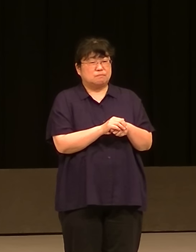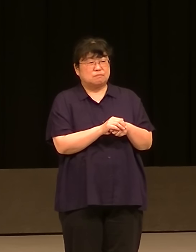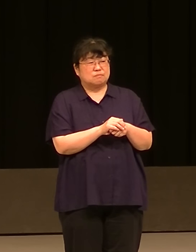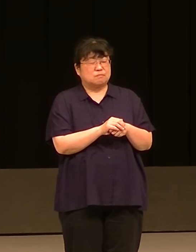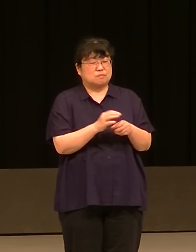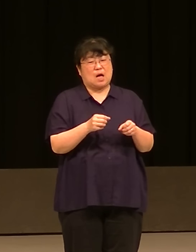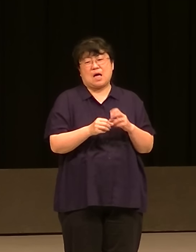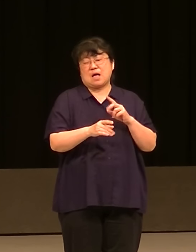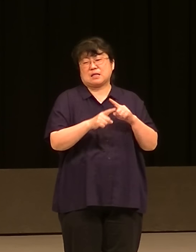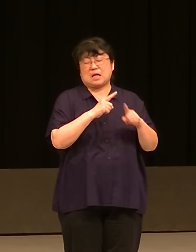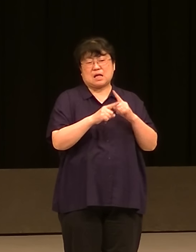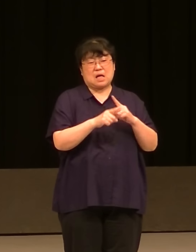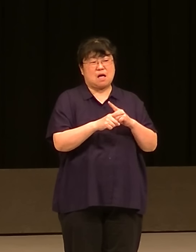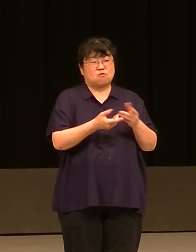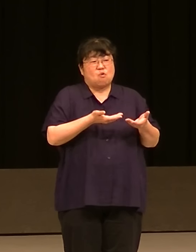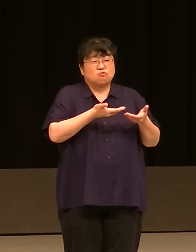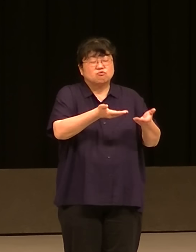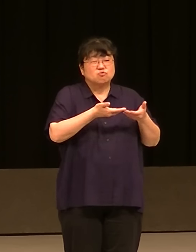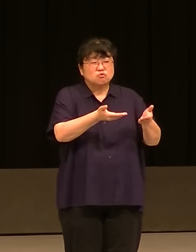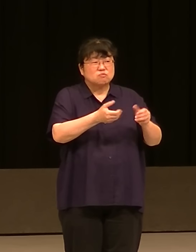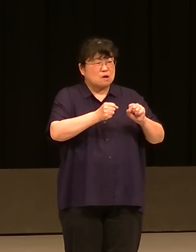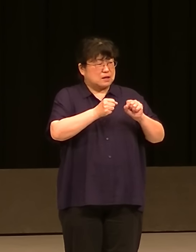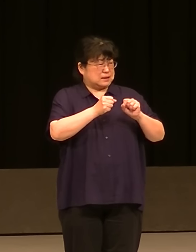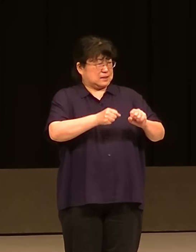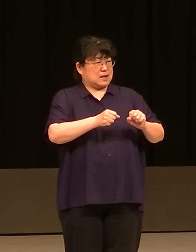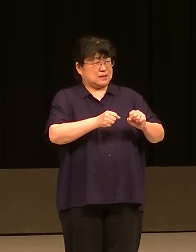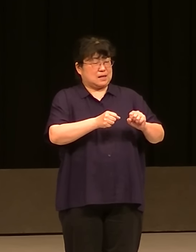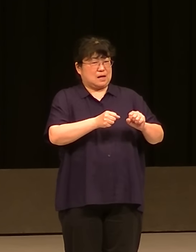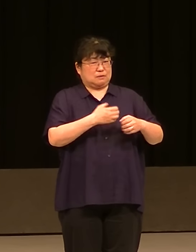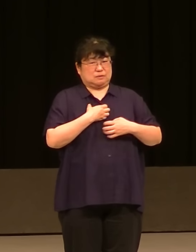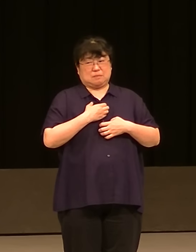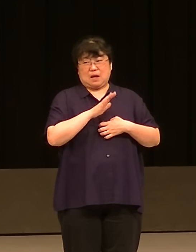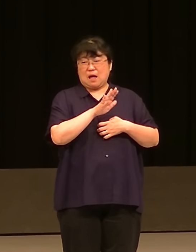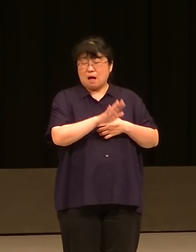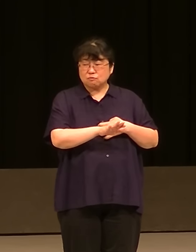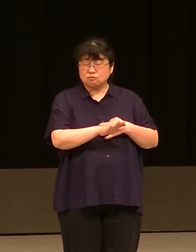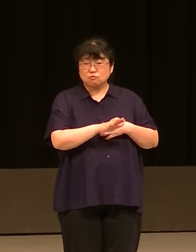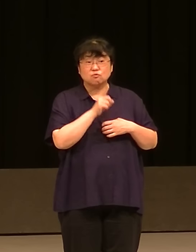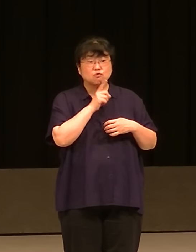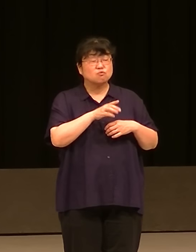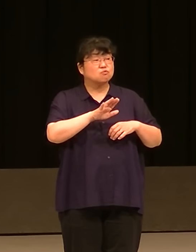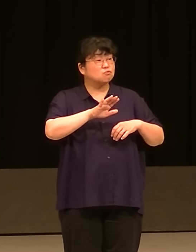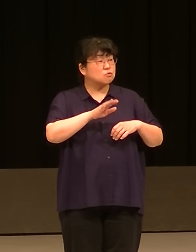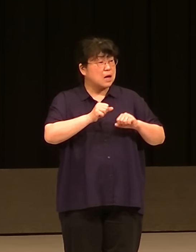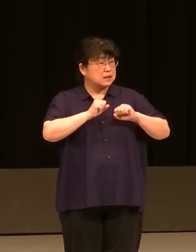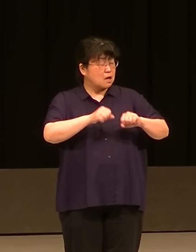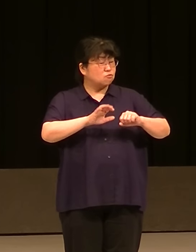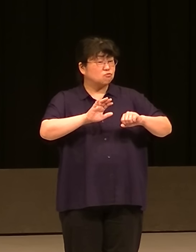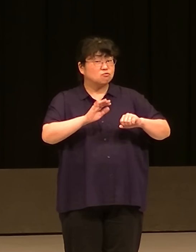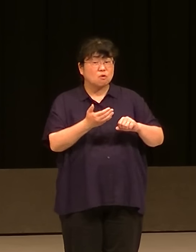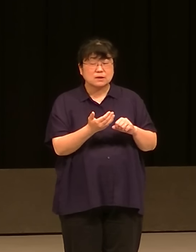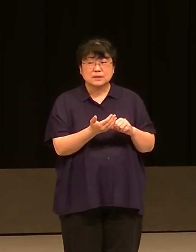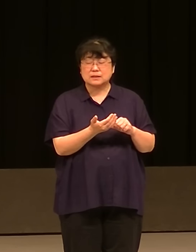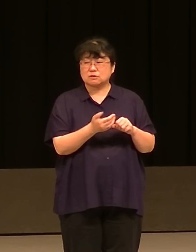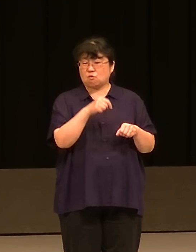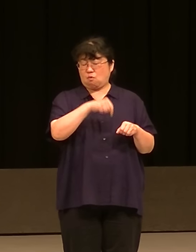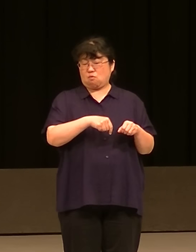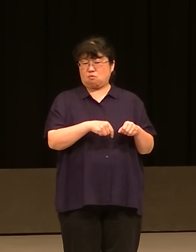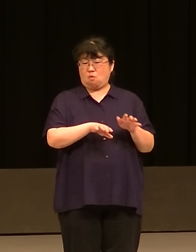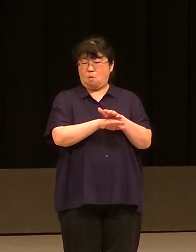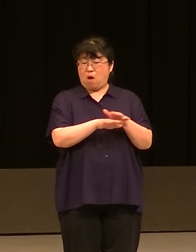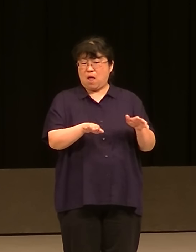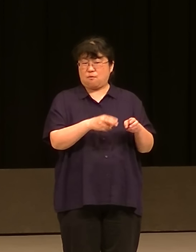の輸出もどんどんやっちゃいそうな勢いになっている、そんなことを言いながら、そんなことをやりながら、この平